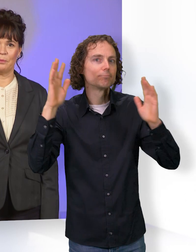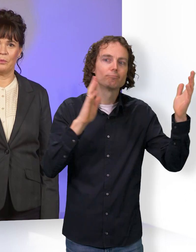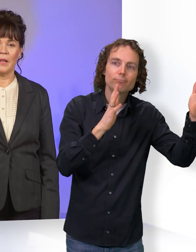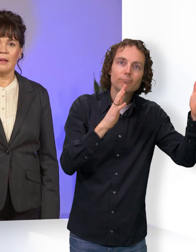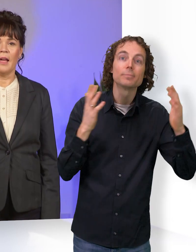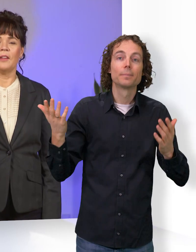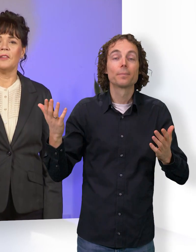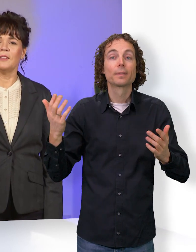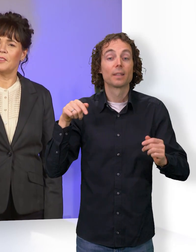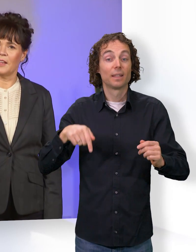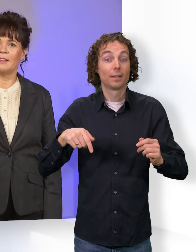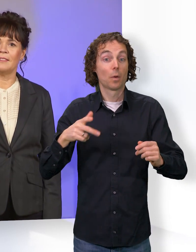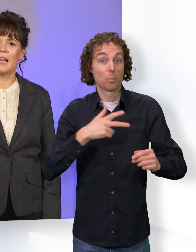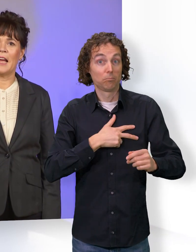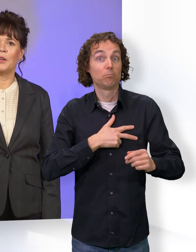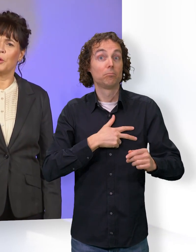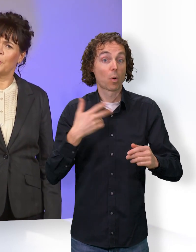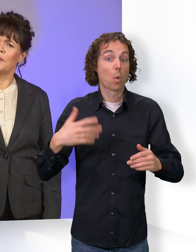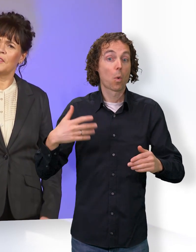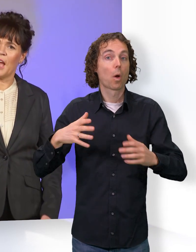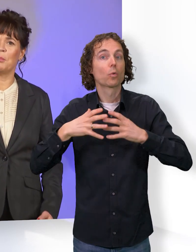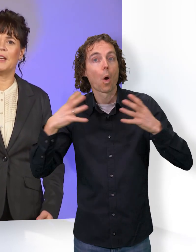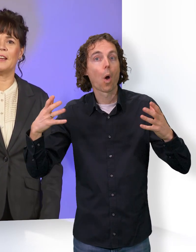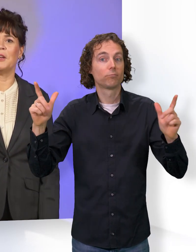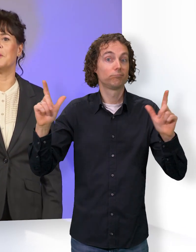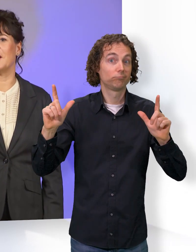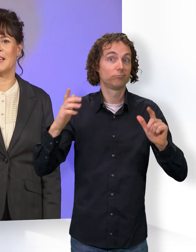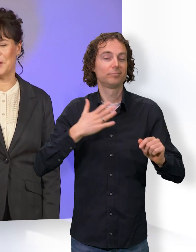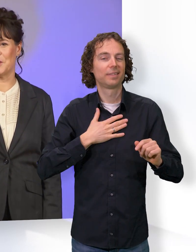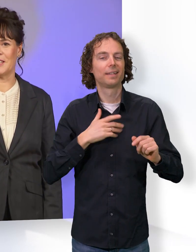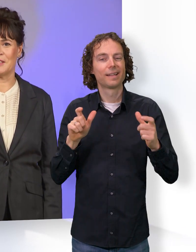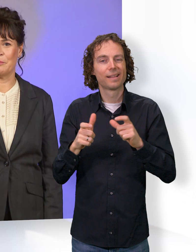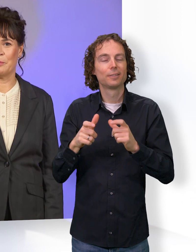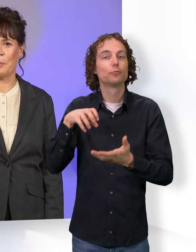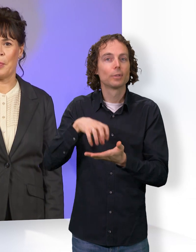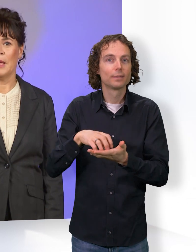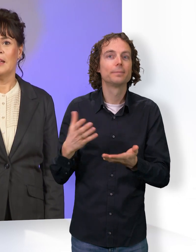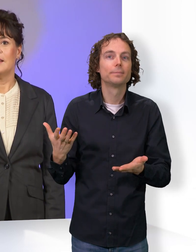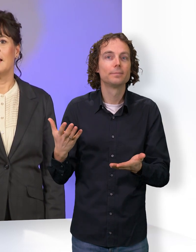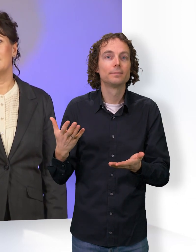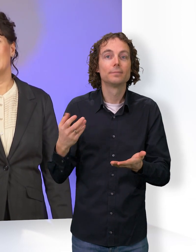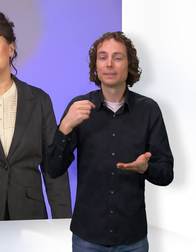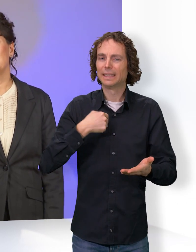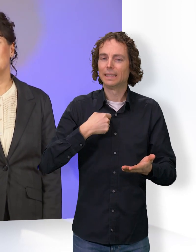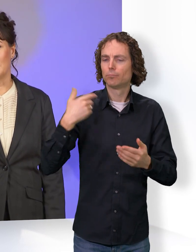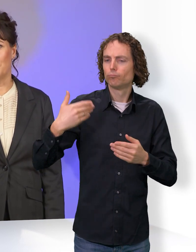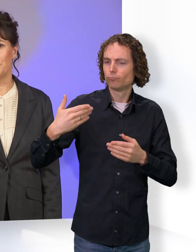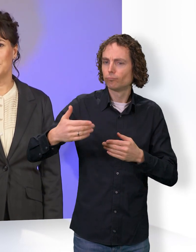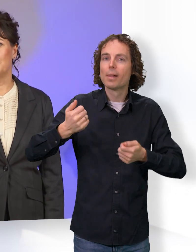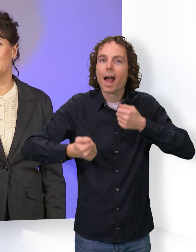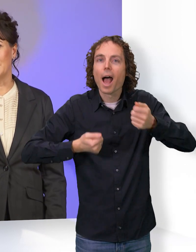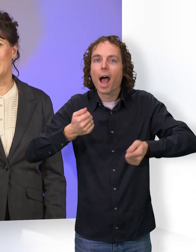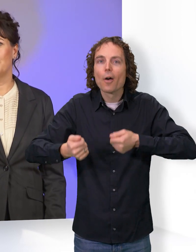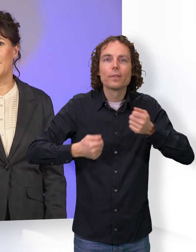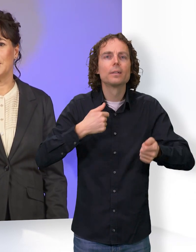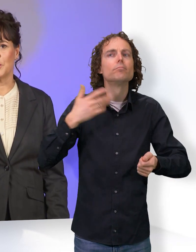an. Es ist tatsächlich ein größeres Happening in unserer kleinen Stadt. Da ich regelmäßig laufe, bin